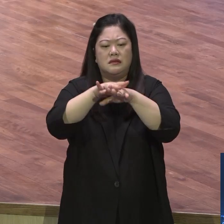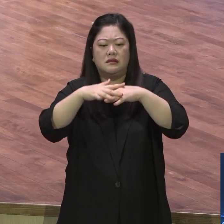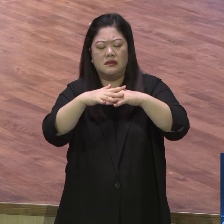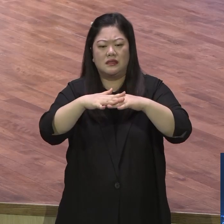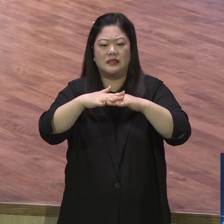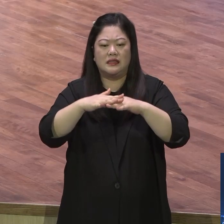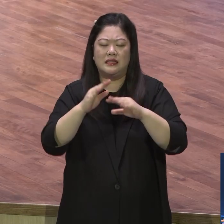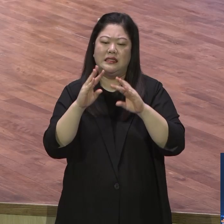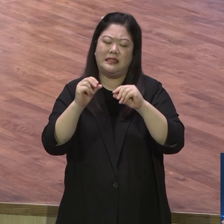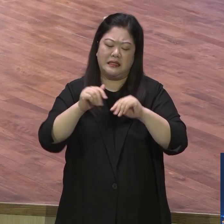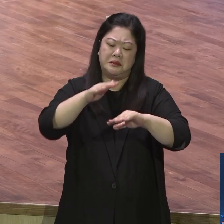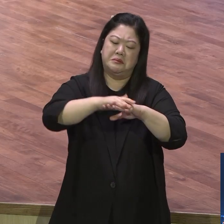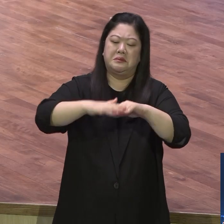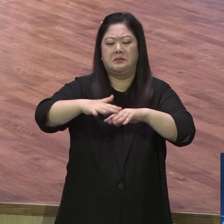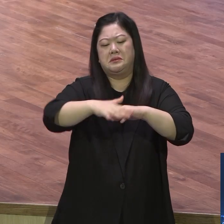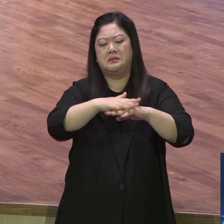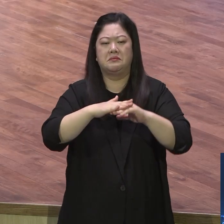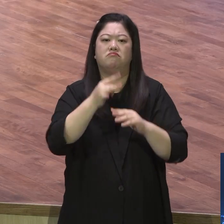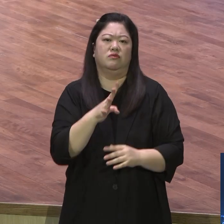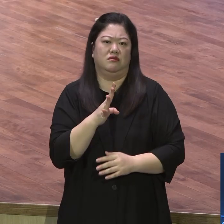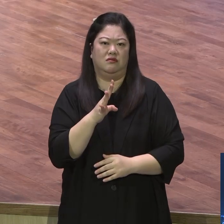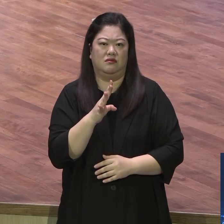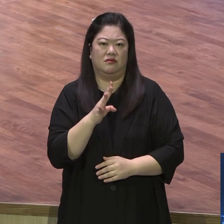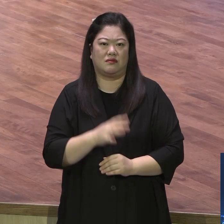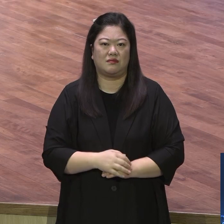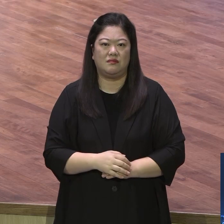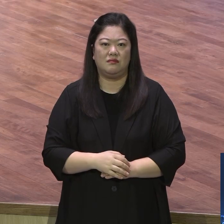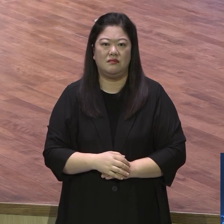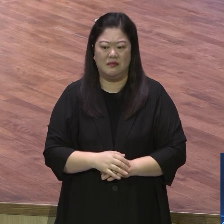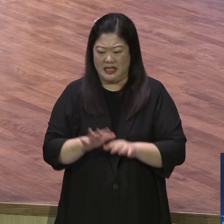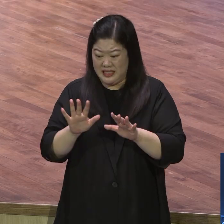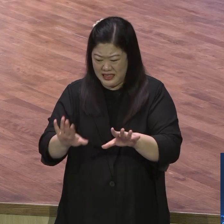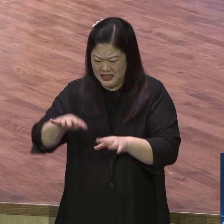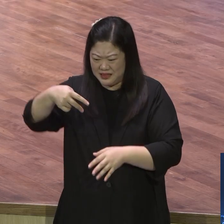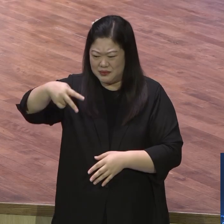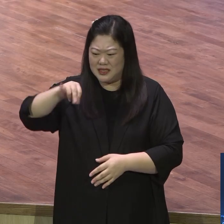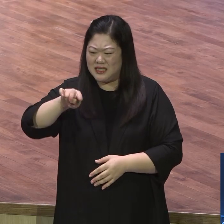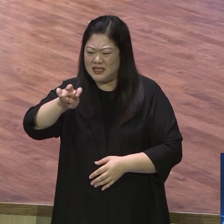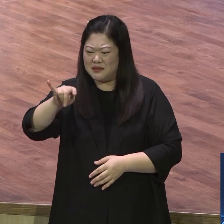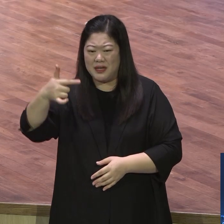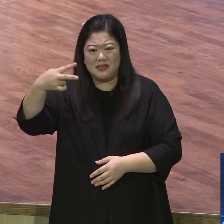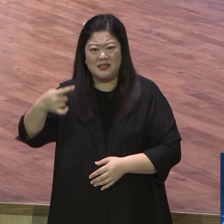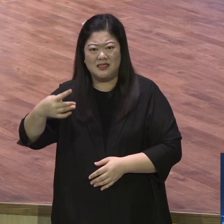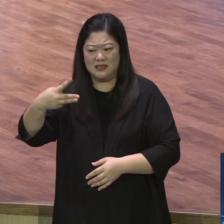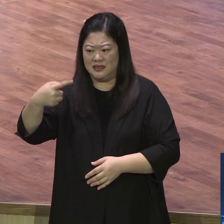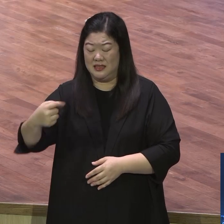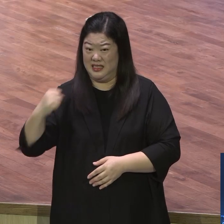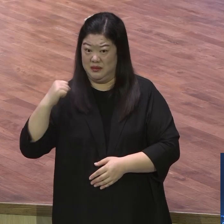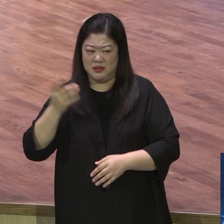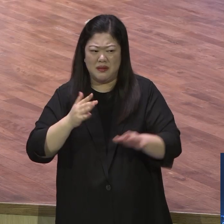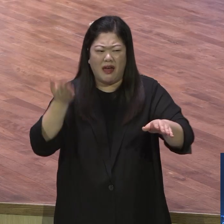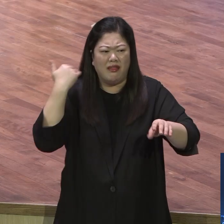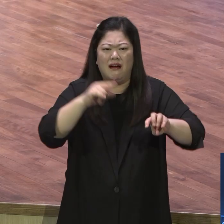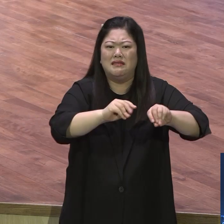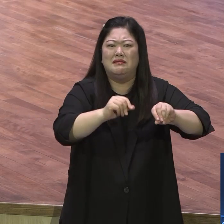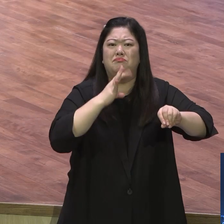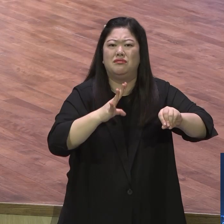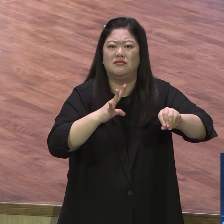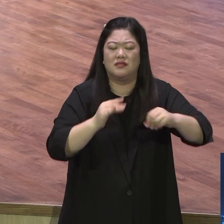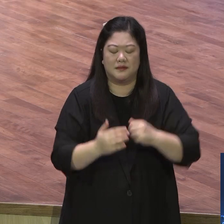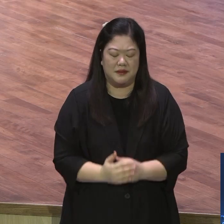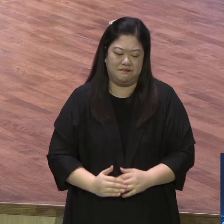진흙을 바른 상태의 그 지붕이었어요 2000년 전이니까 뭐 얼마나 우리나라도 그랬지만 그때는 더 했겠죠 그렇기 때문에